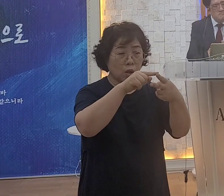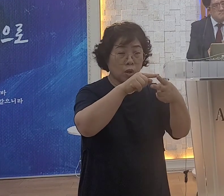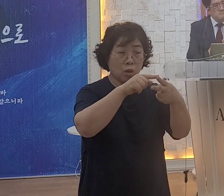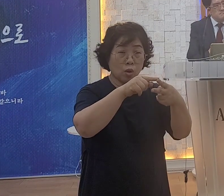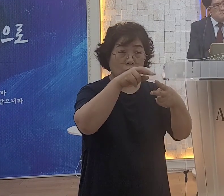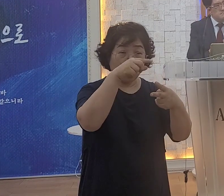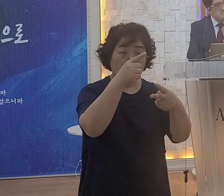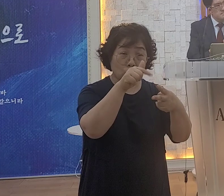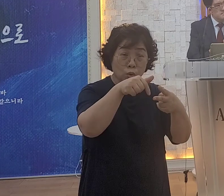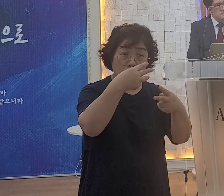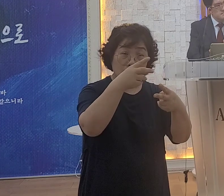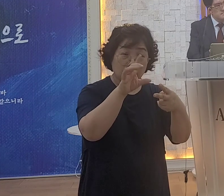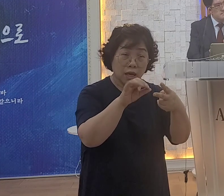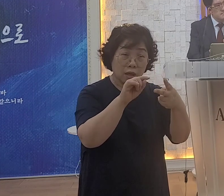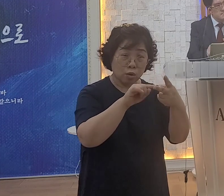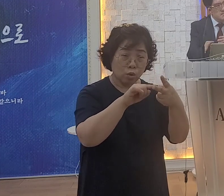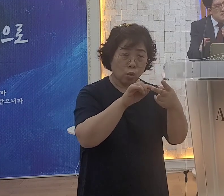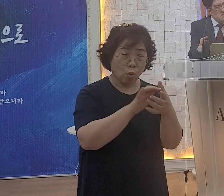화목짐,